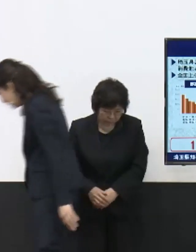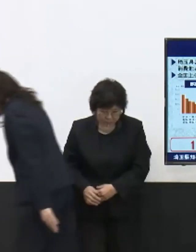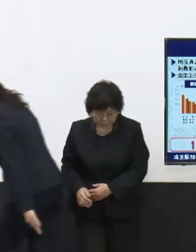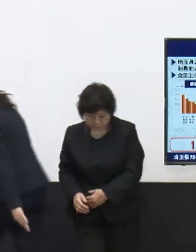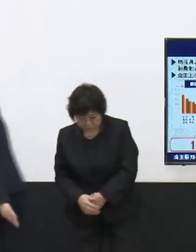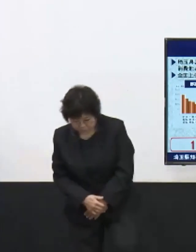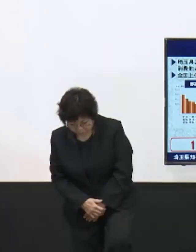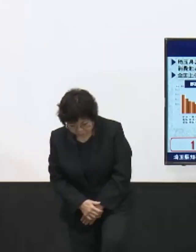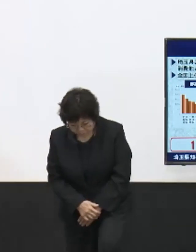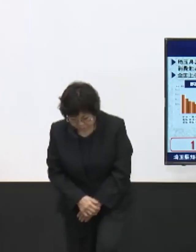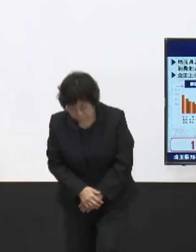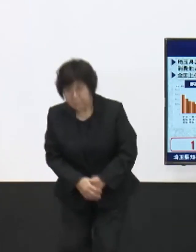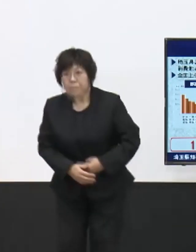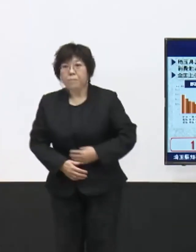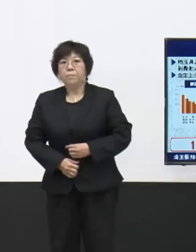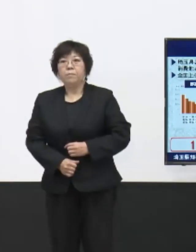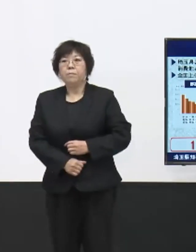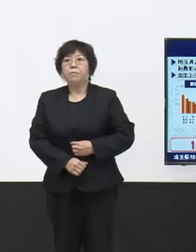どうぞ。